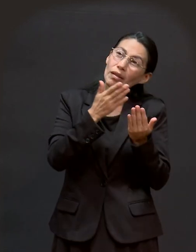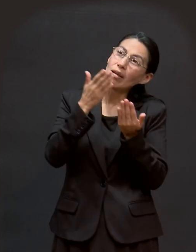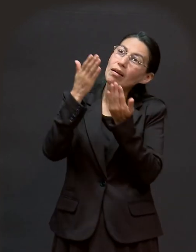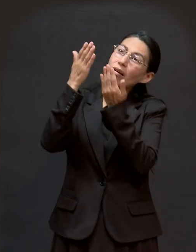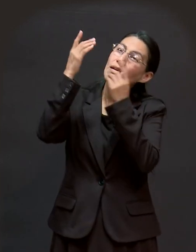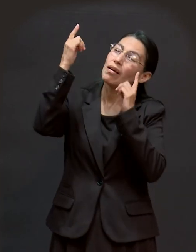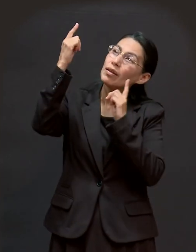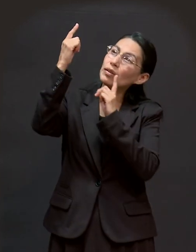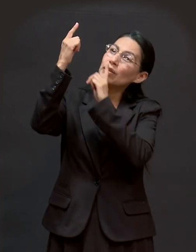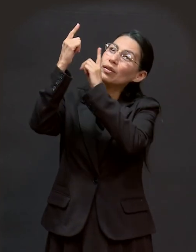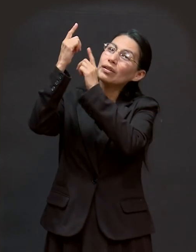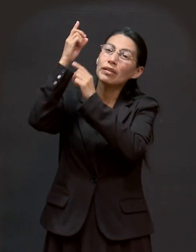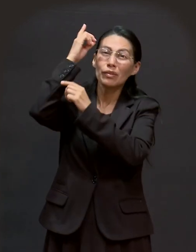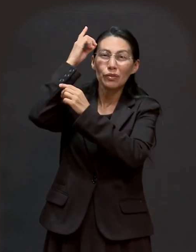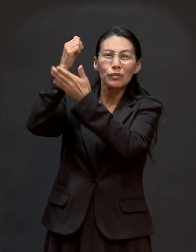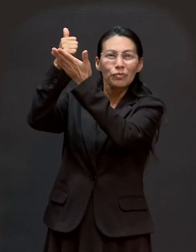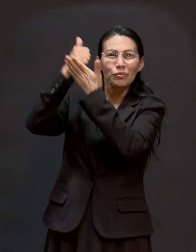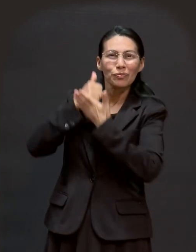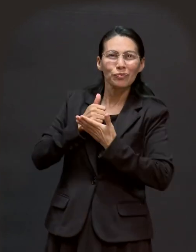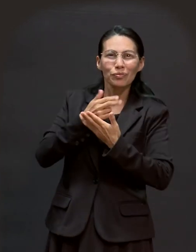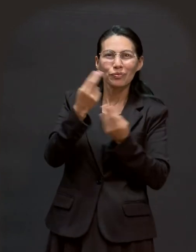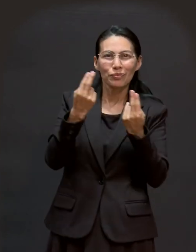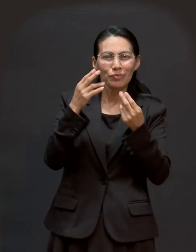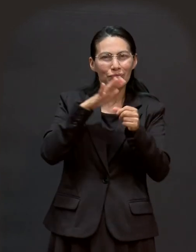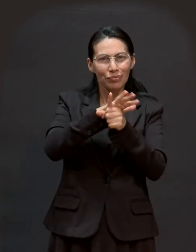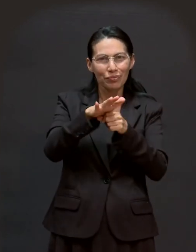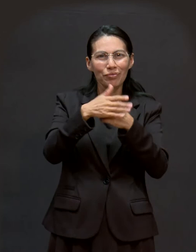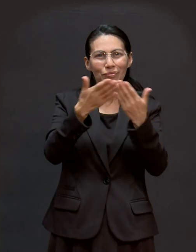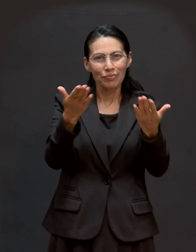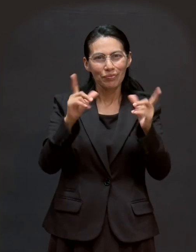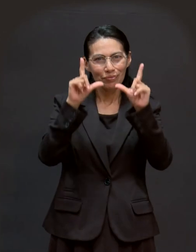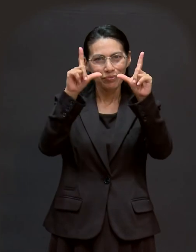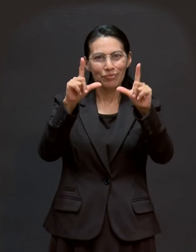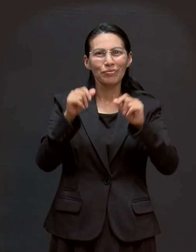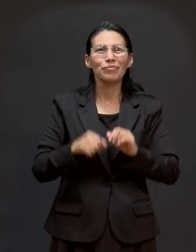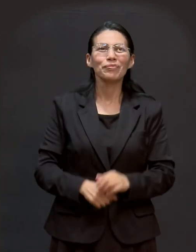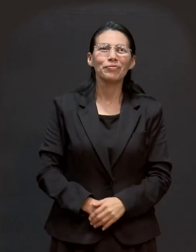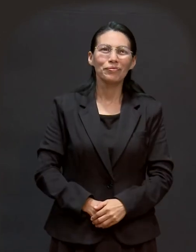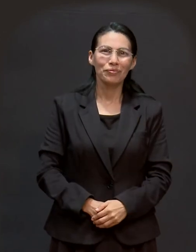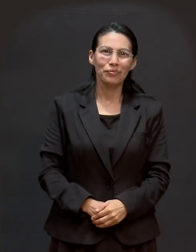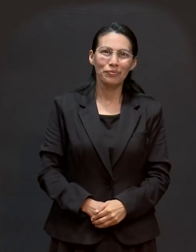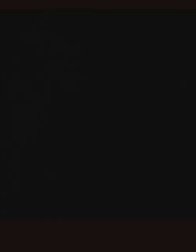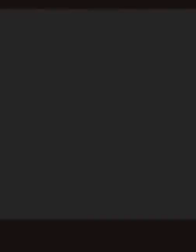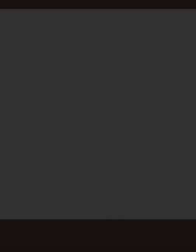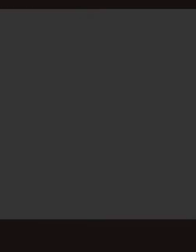donde haya abundante socorro en nuestra necesidad escuchemos